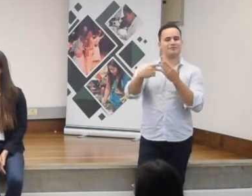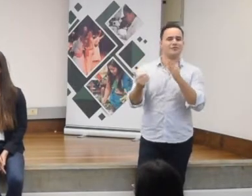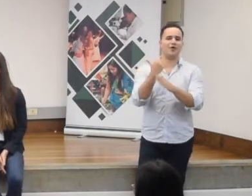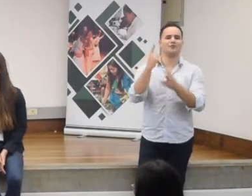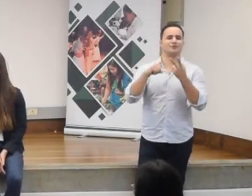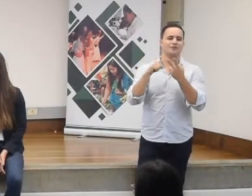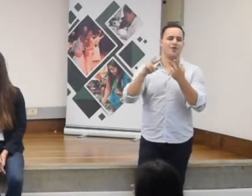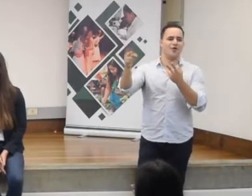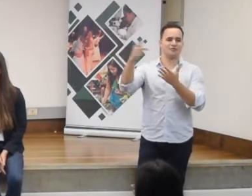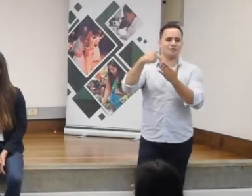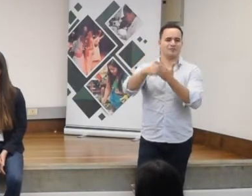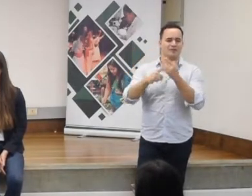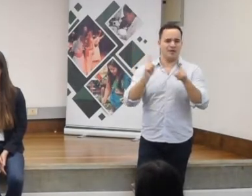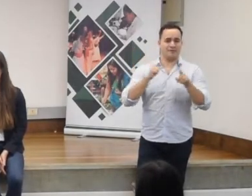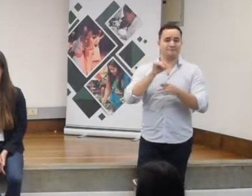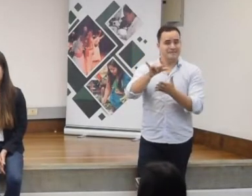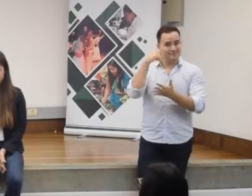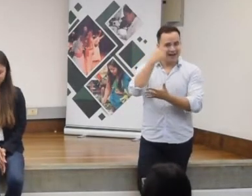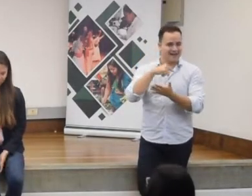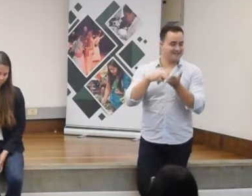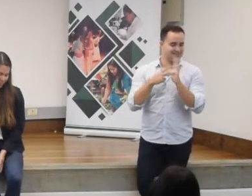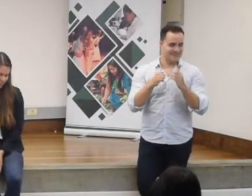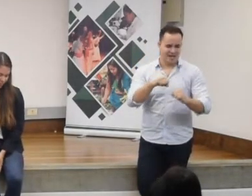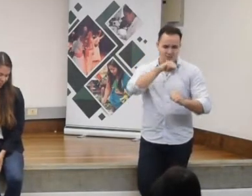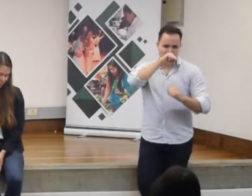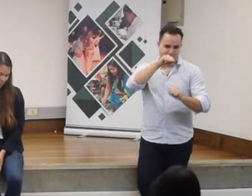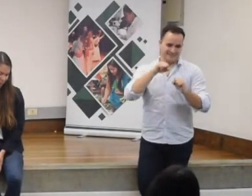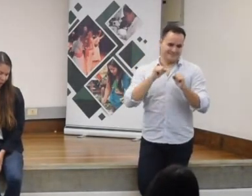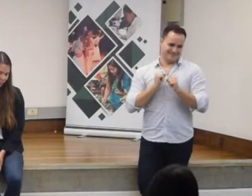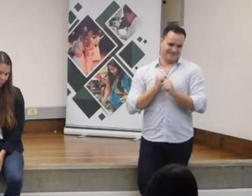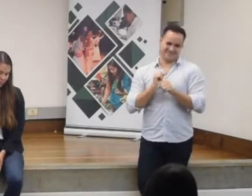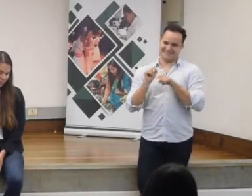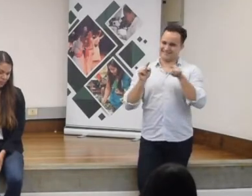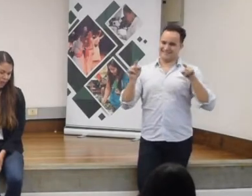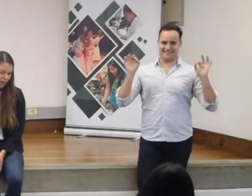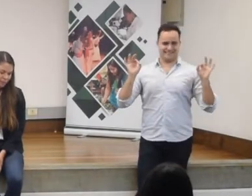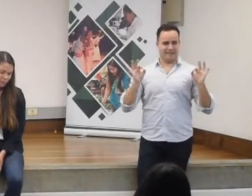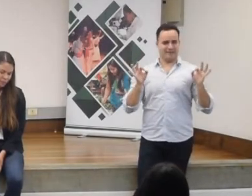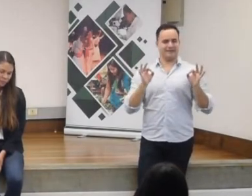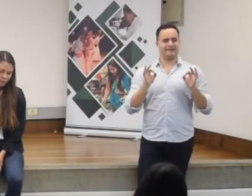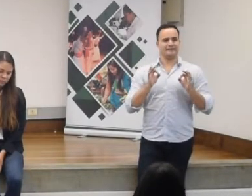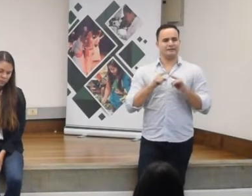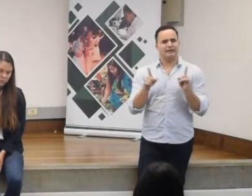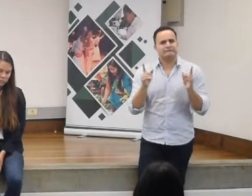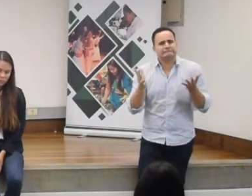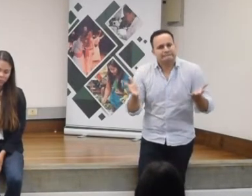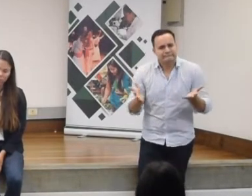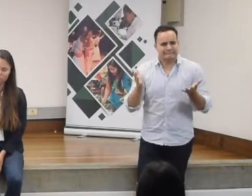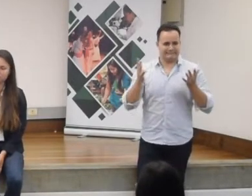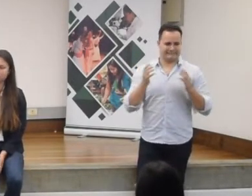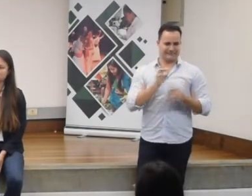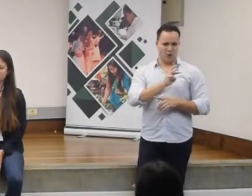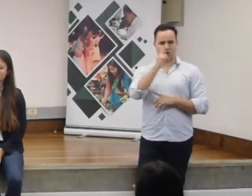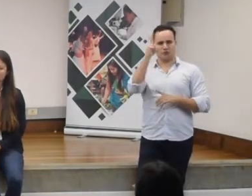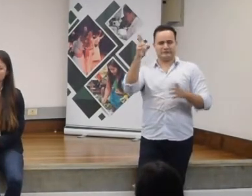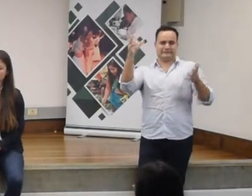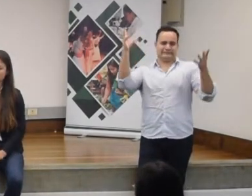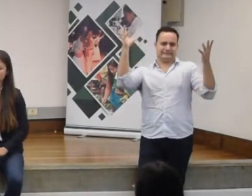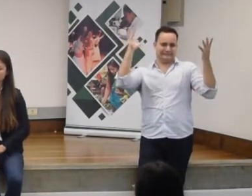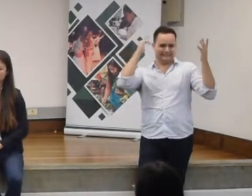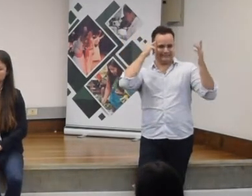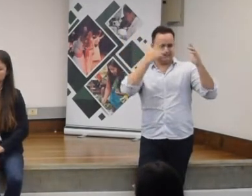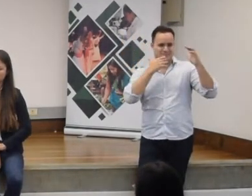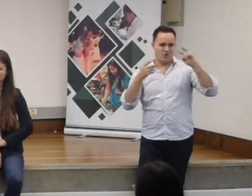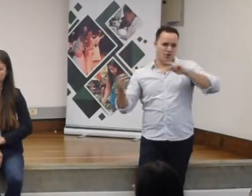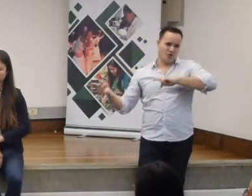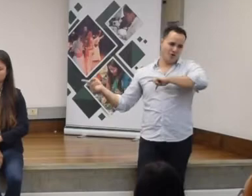otra unidad, pero haciendo algo con el mismo espíritu. Y nosotros tenemos que pensar al revés, pensar de